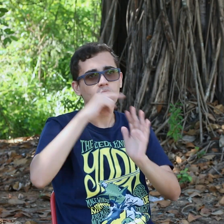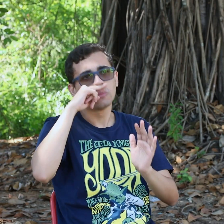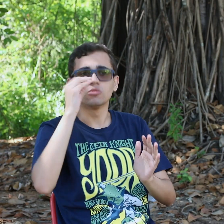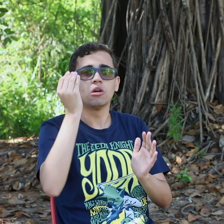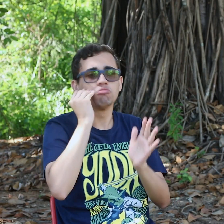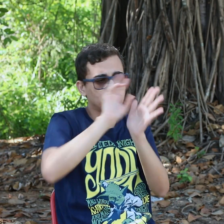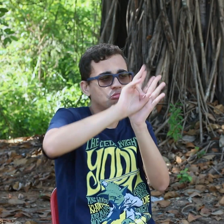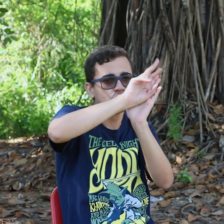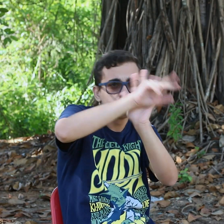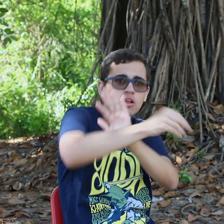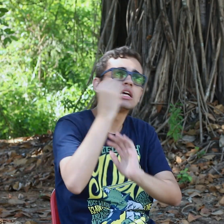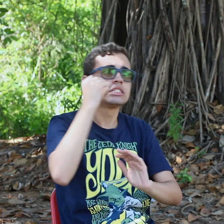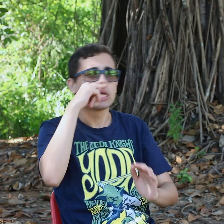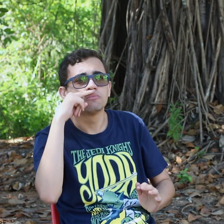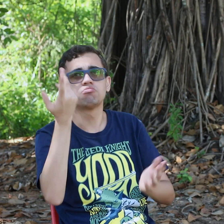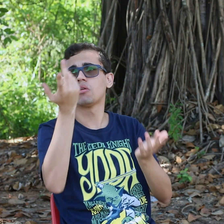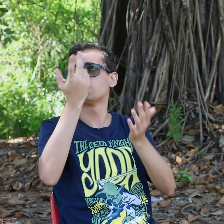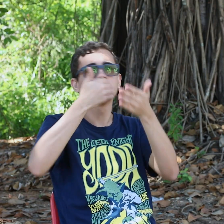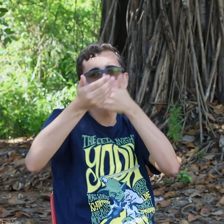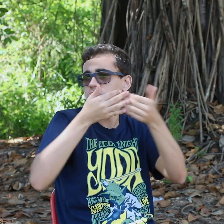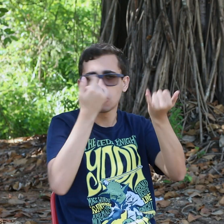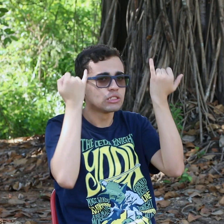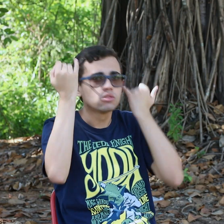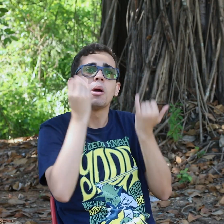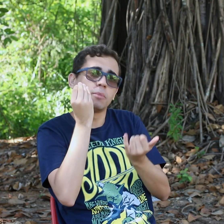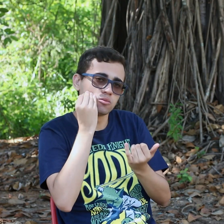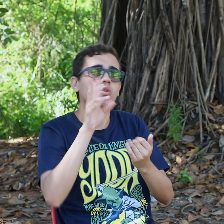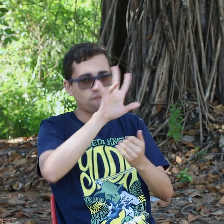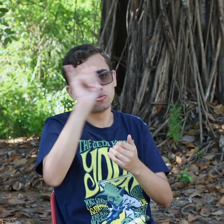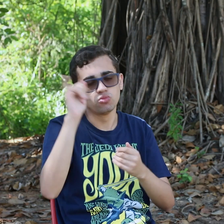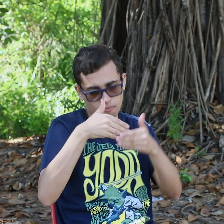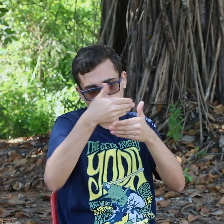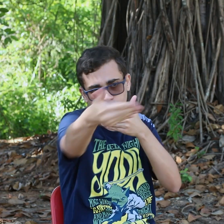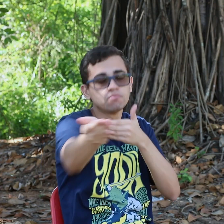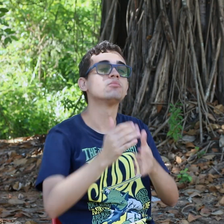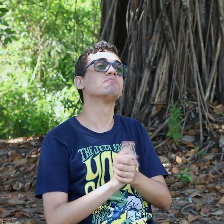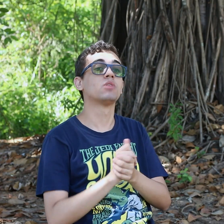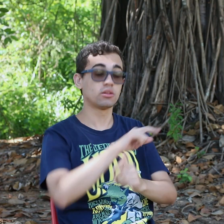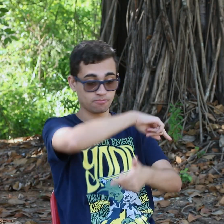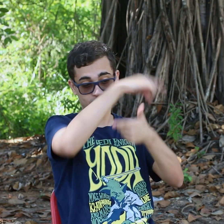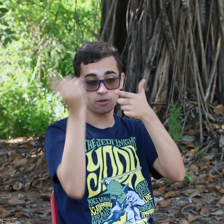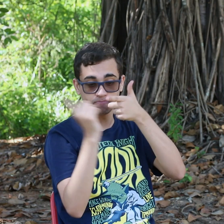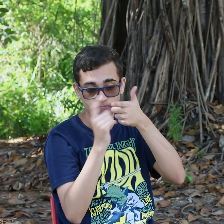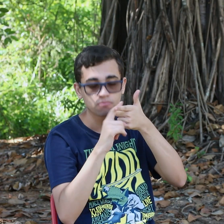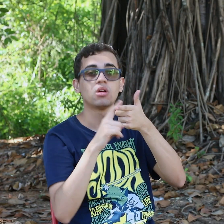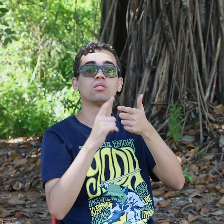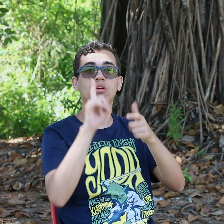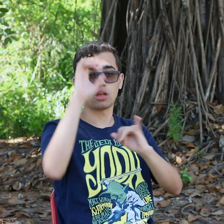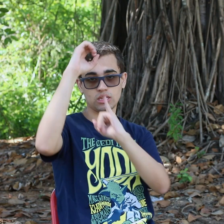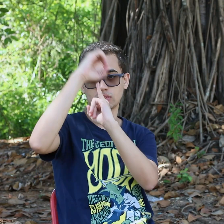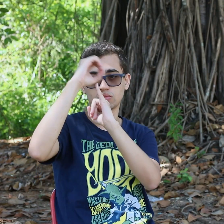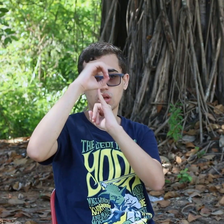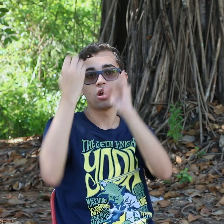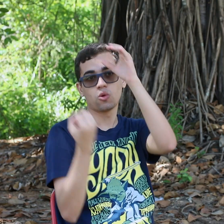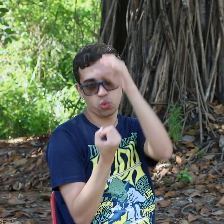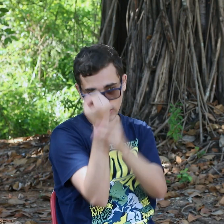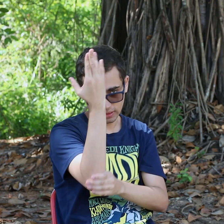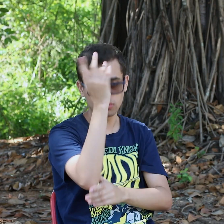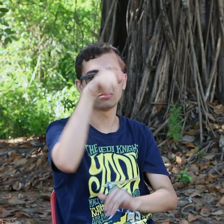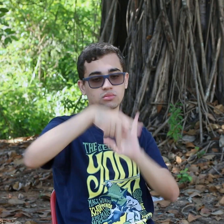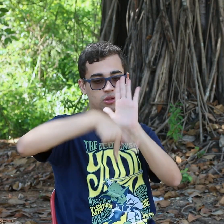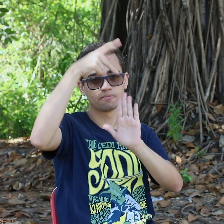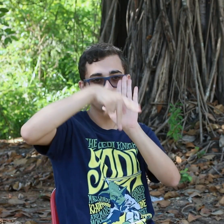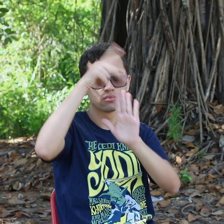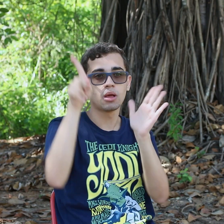Não. Tem outros projetos, por exemplo, que a gente pode fazer, do Charlie Chaplin, por exemplo. Nós vamos estar acontecendo vários projetos, várias peças.